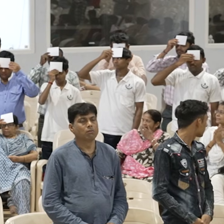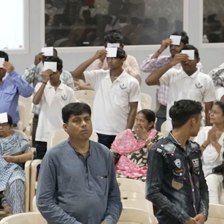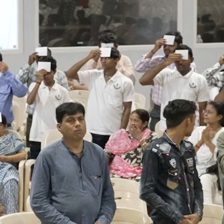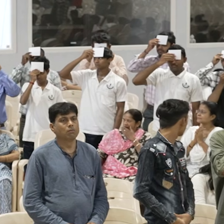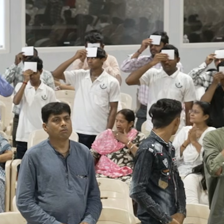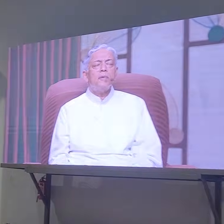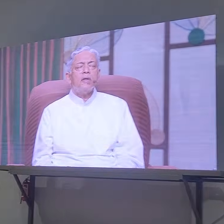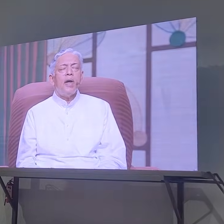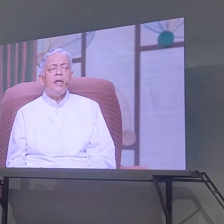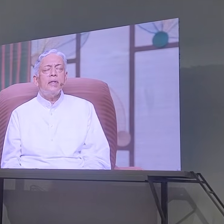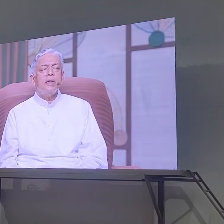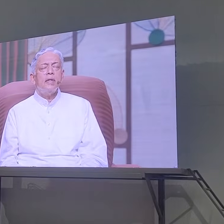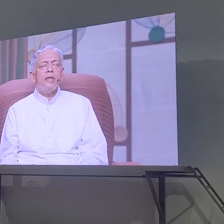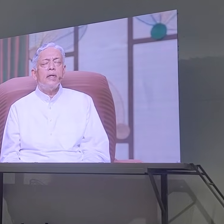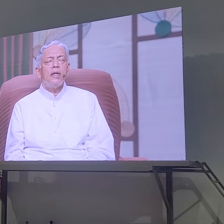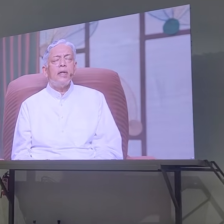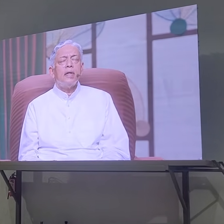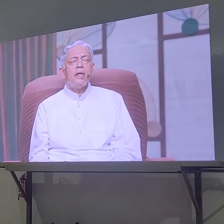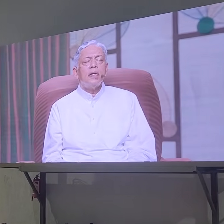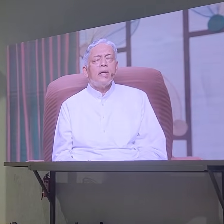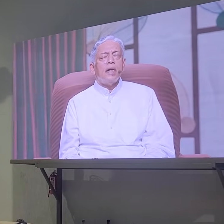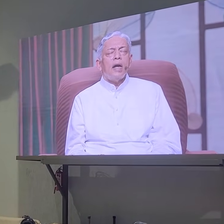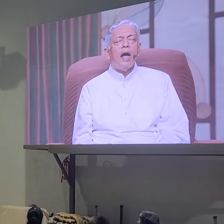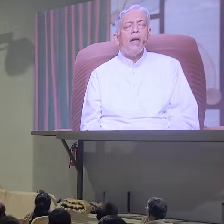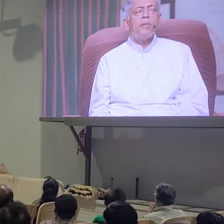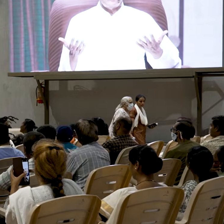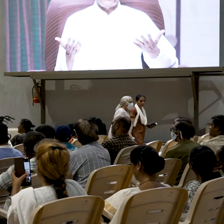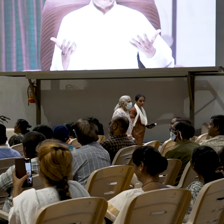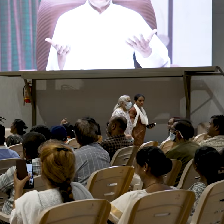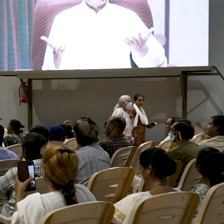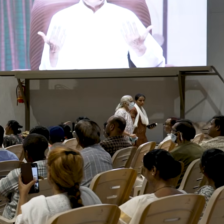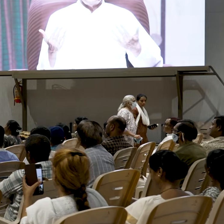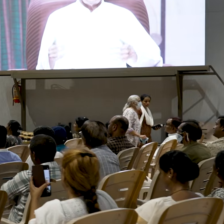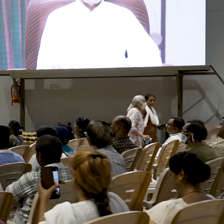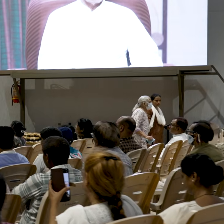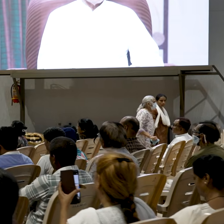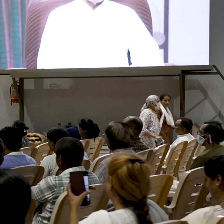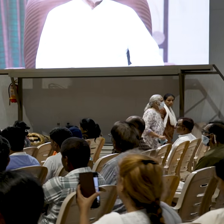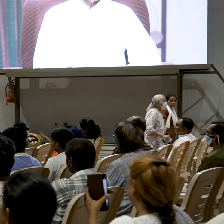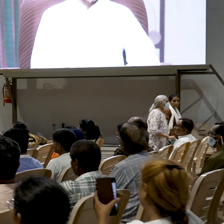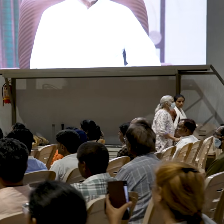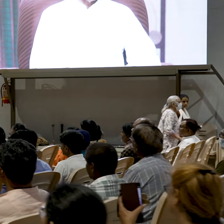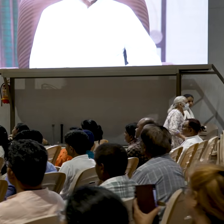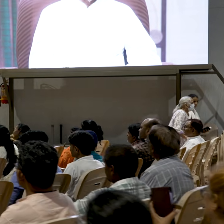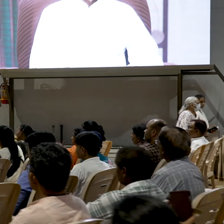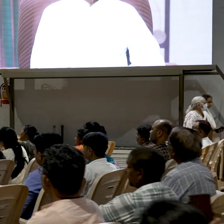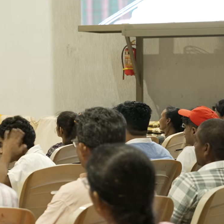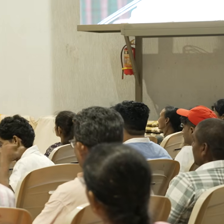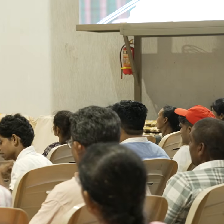જ્ઞાનવિધિ દરમિયાન હવે ડેફ મહાત્માઓ માટે ખાસ વ્યવસ્થા થાય છે. 5 આજ્ઞાનું સાઇન લેંગ્વેજ અનુવાદ મળે